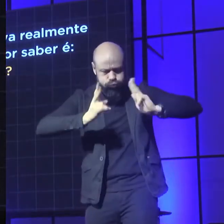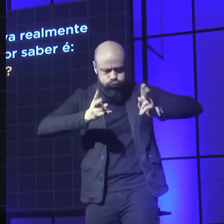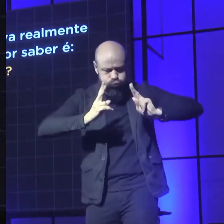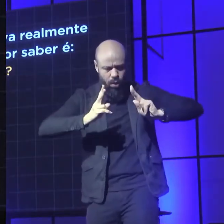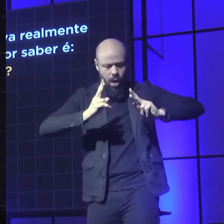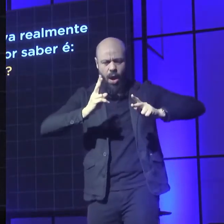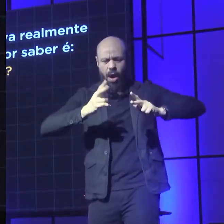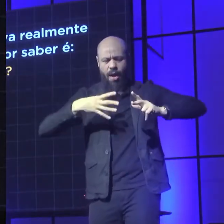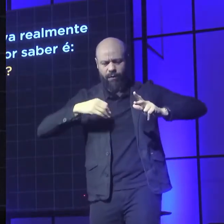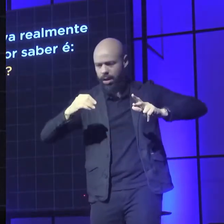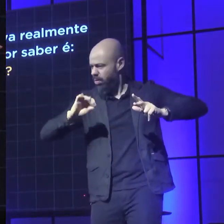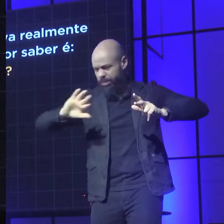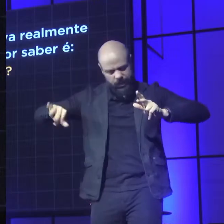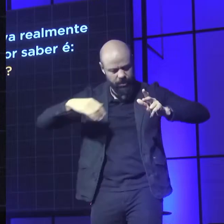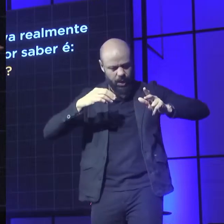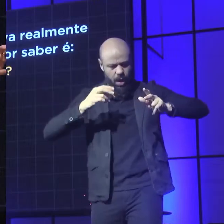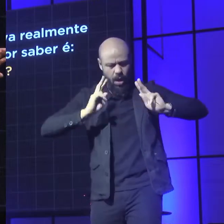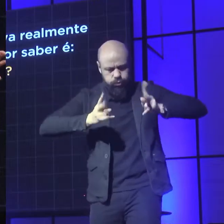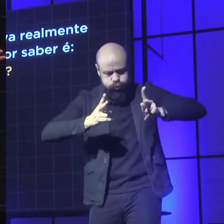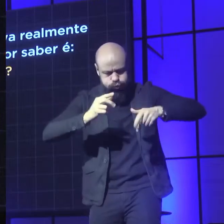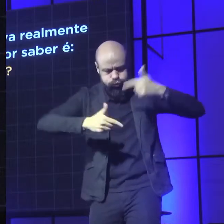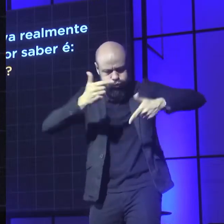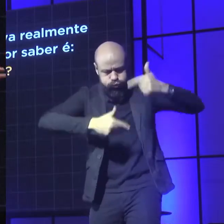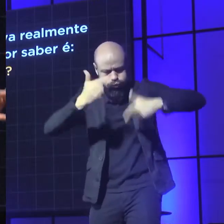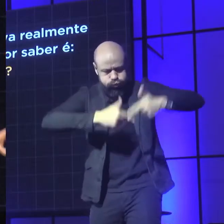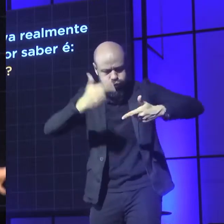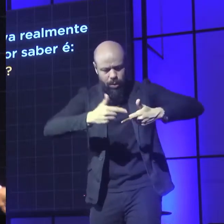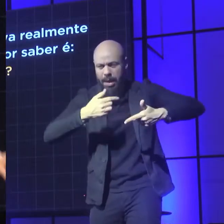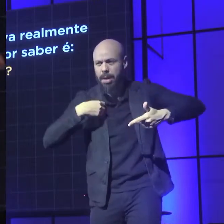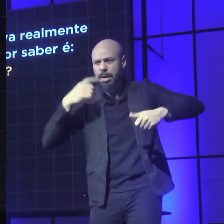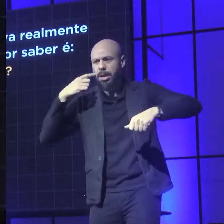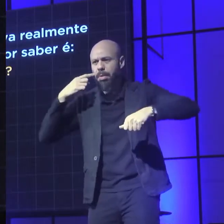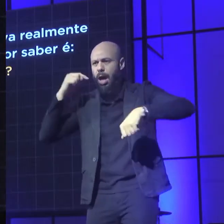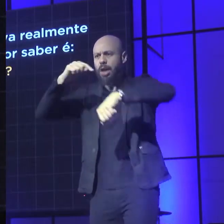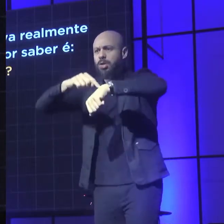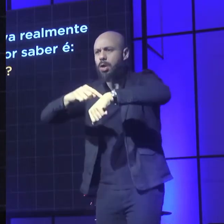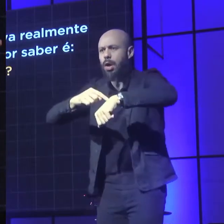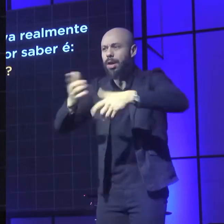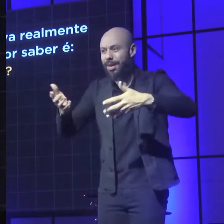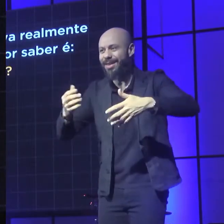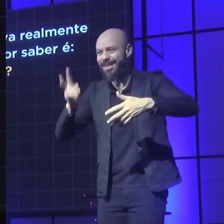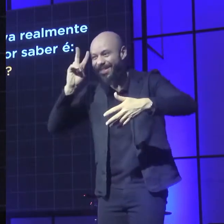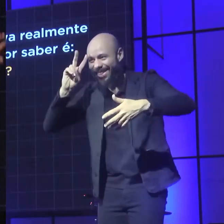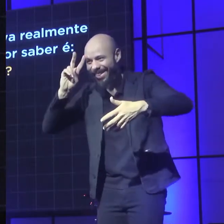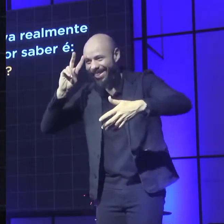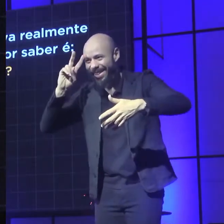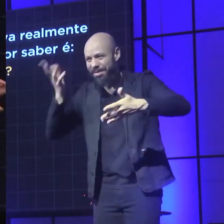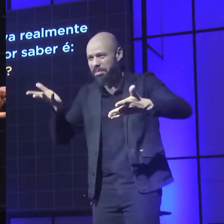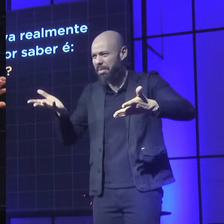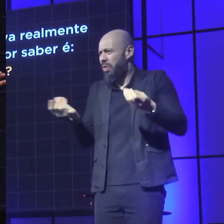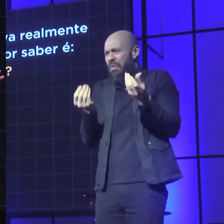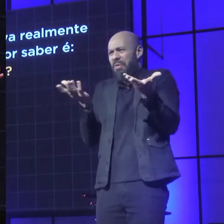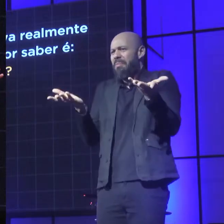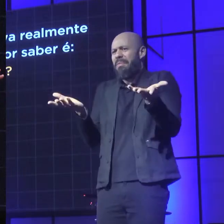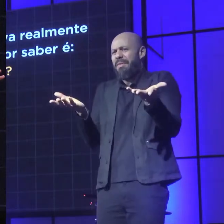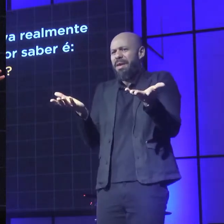seus filhos, e quando chega numa determinada idade percebe que tudo que ele acreditou como sendo